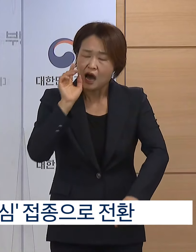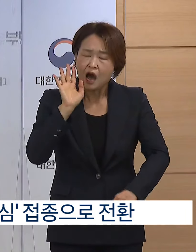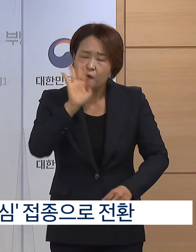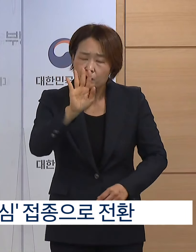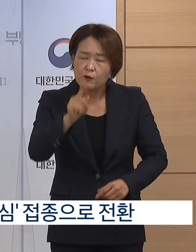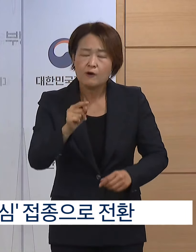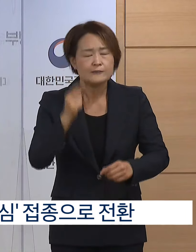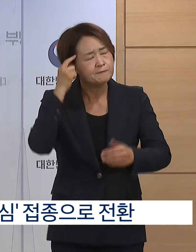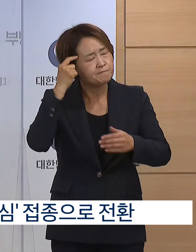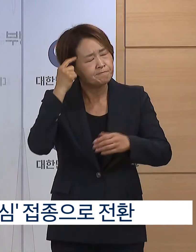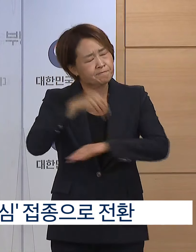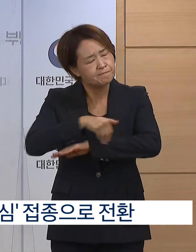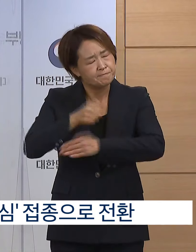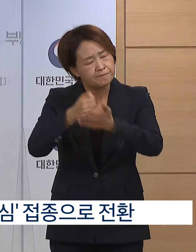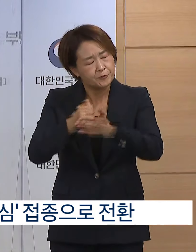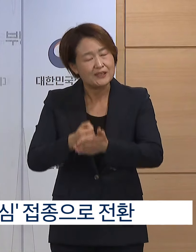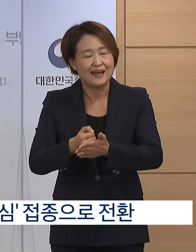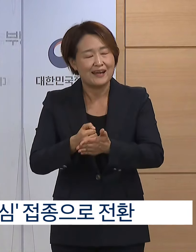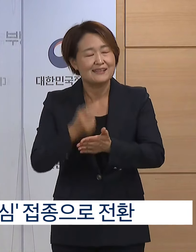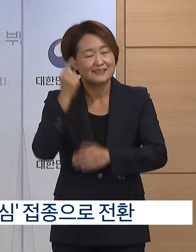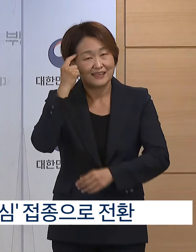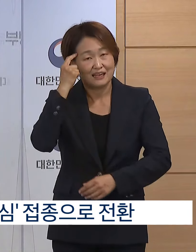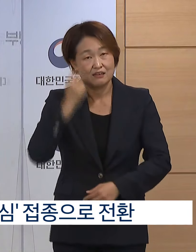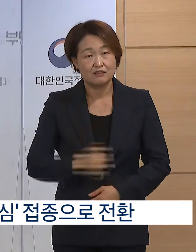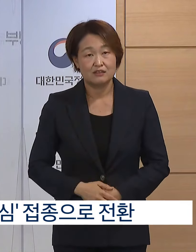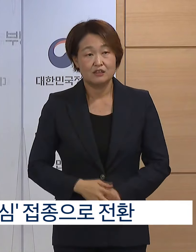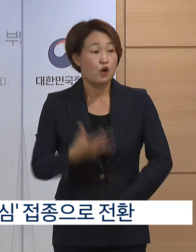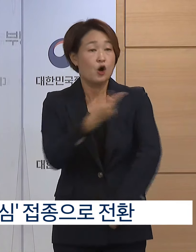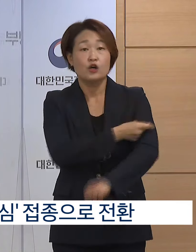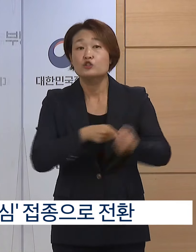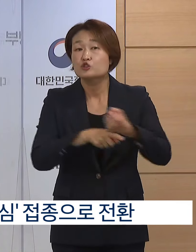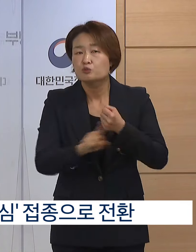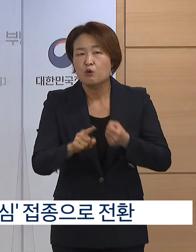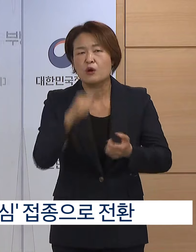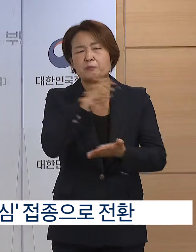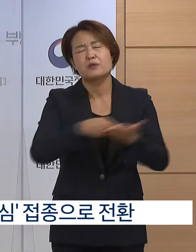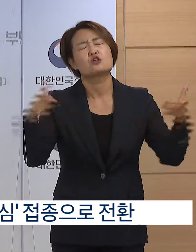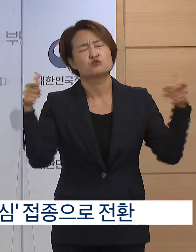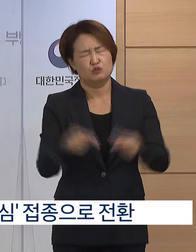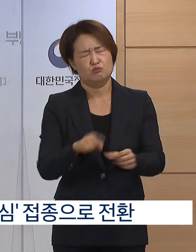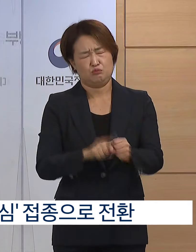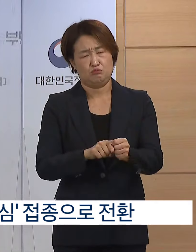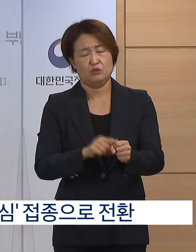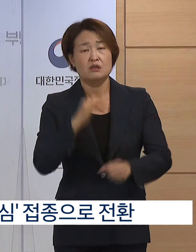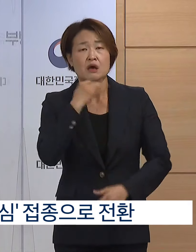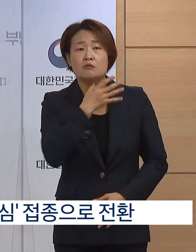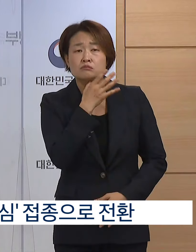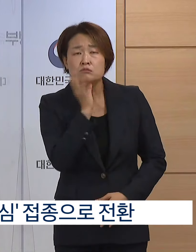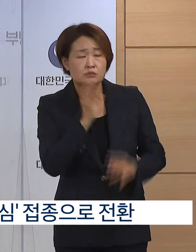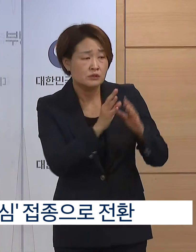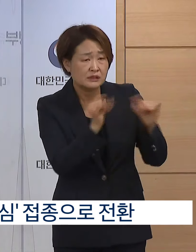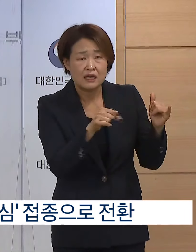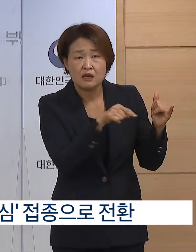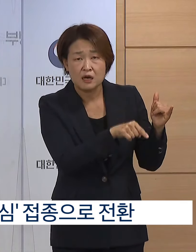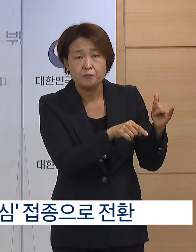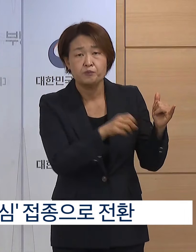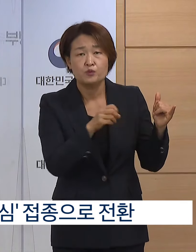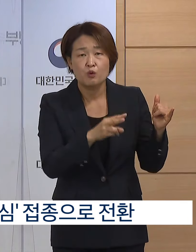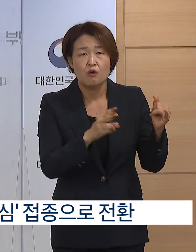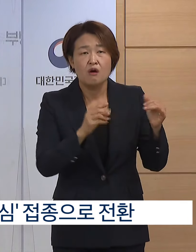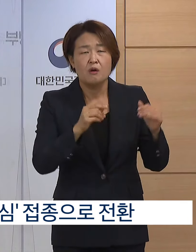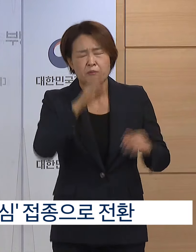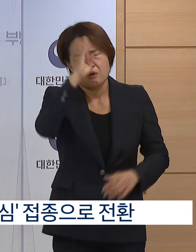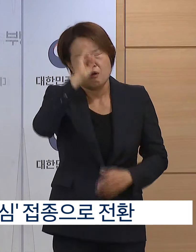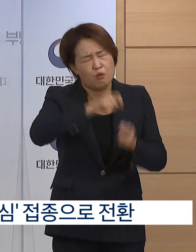접종의 목표는 건강 피해를 최소화하는 것입니다. 특히 어르신들을 비롯한 건강